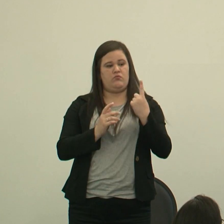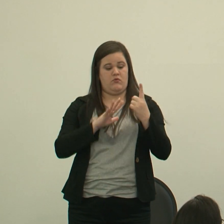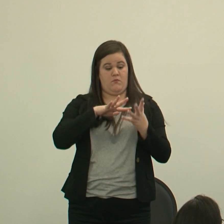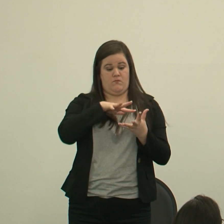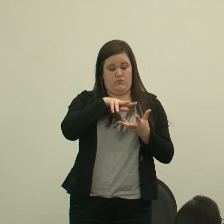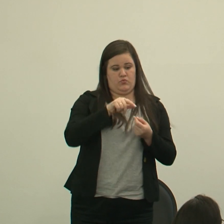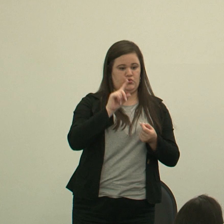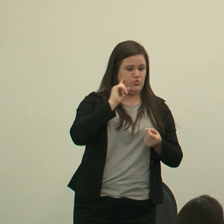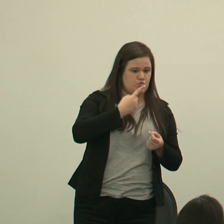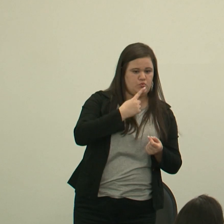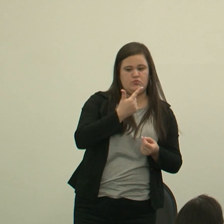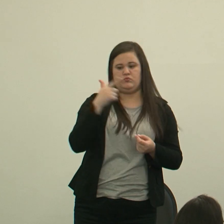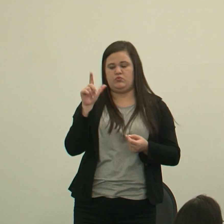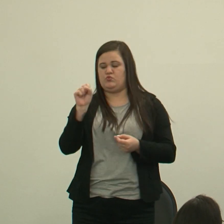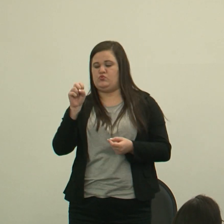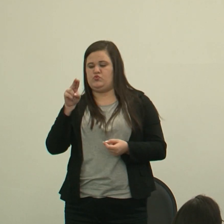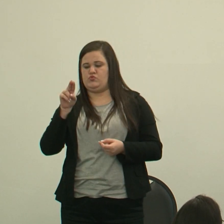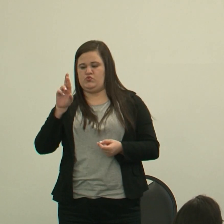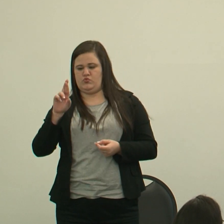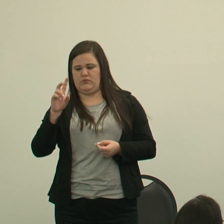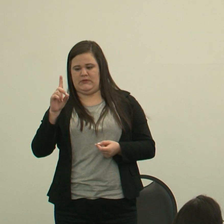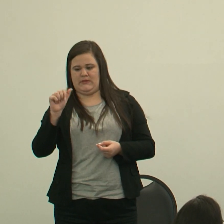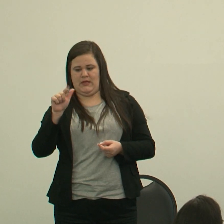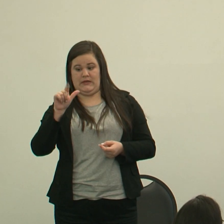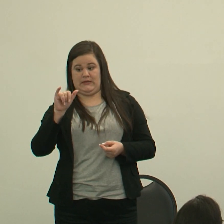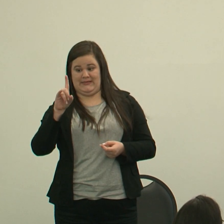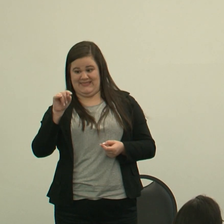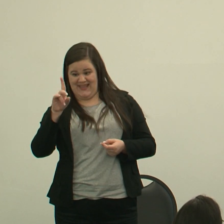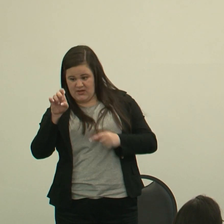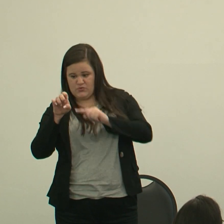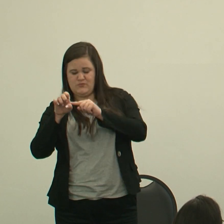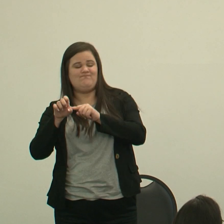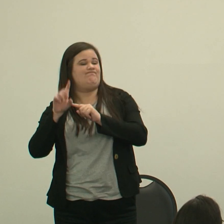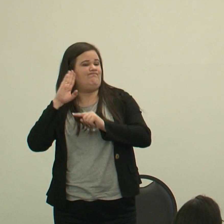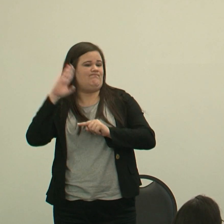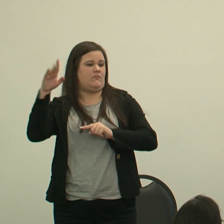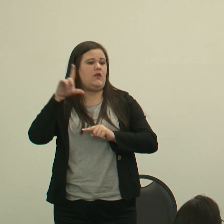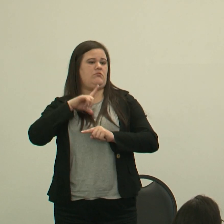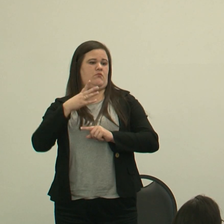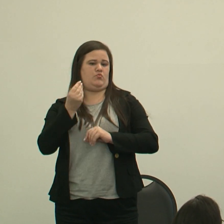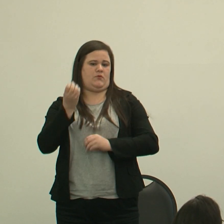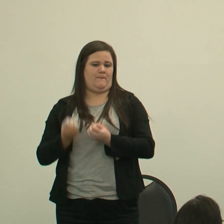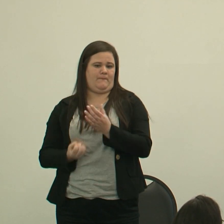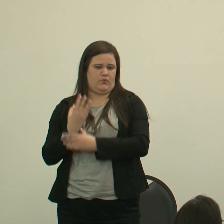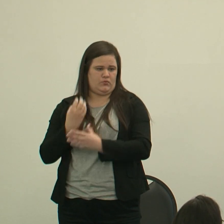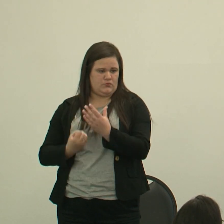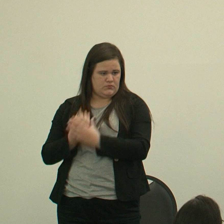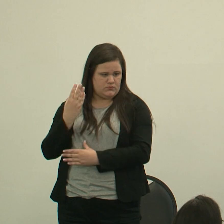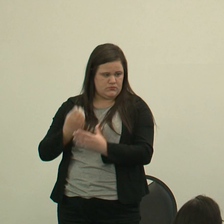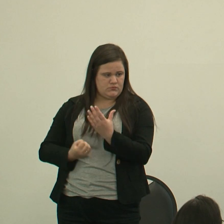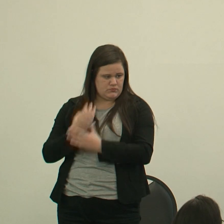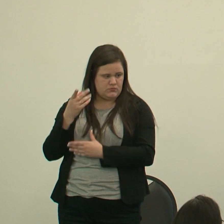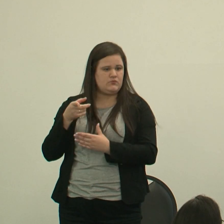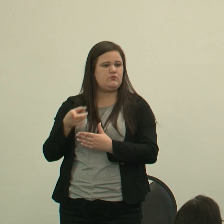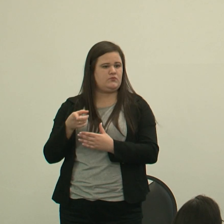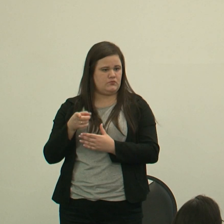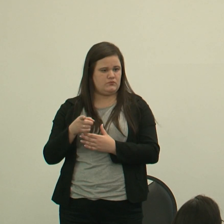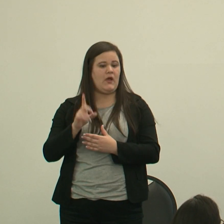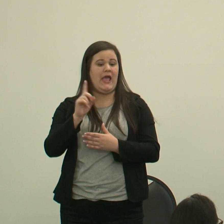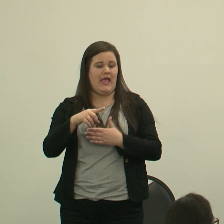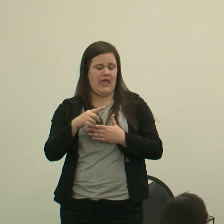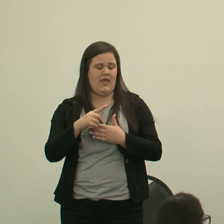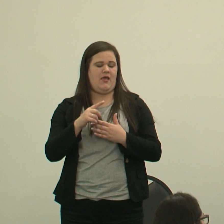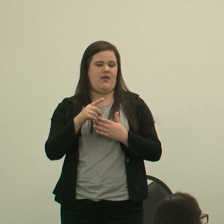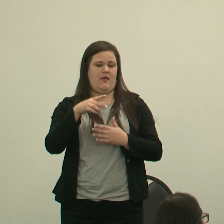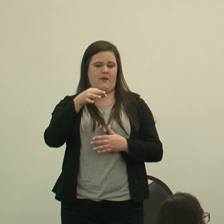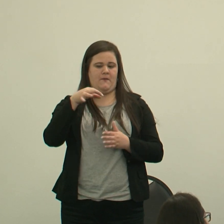o outro é Surdalidade. E, principalmente no Surdalidade, tem muita produção. E eles pedem no Facebook, são páginas no